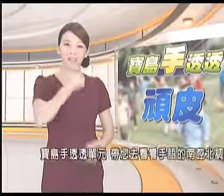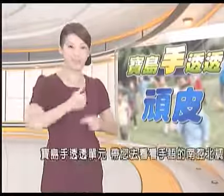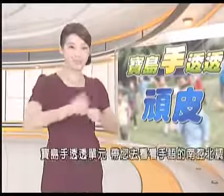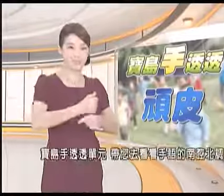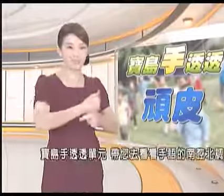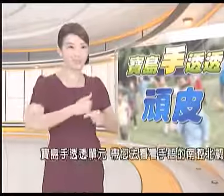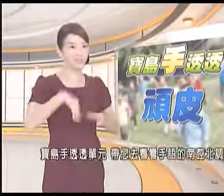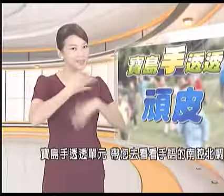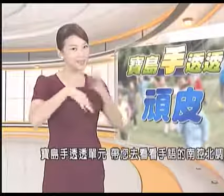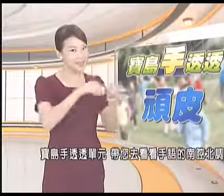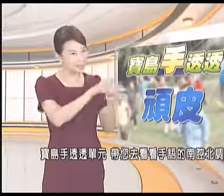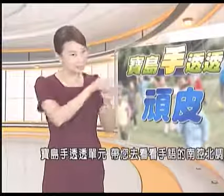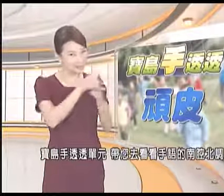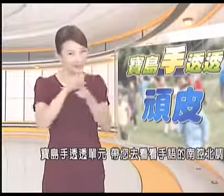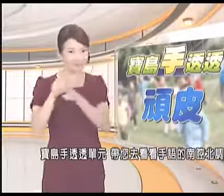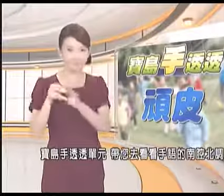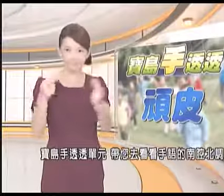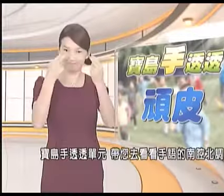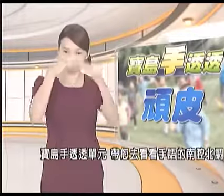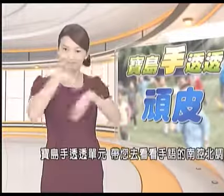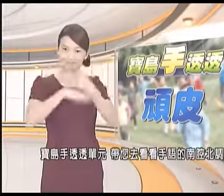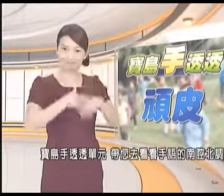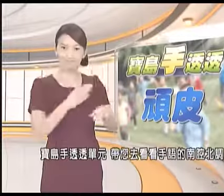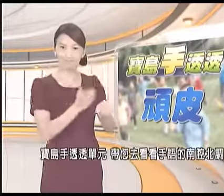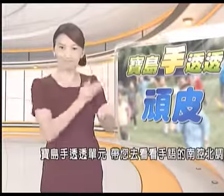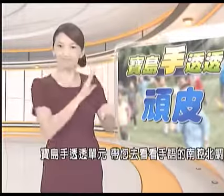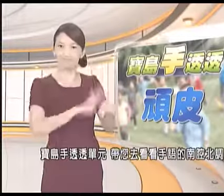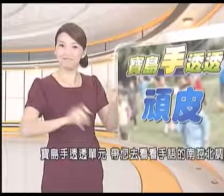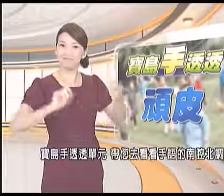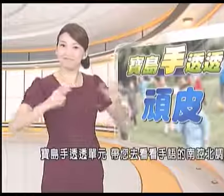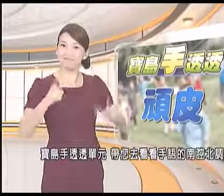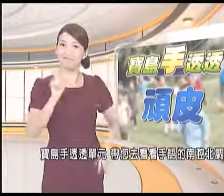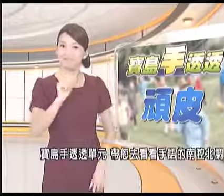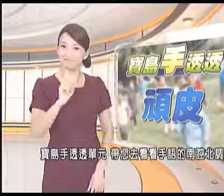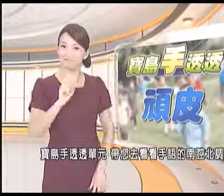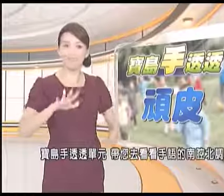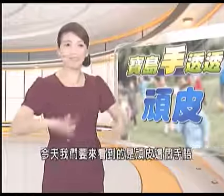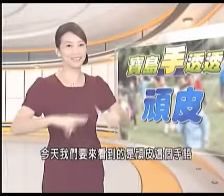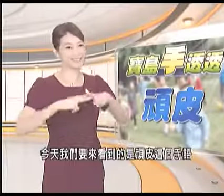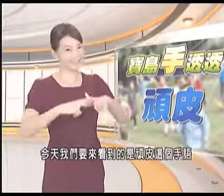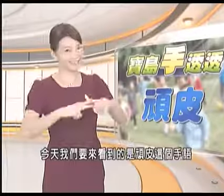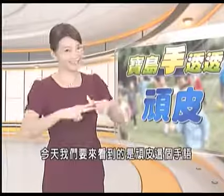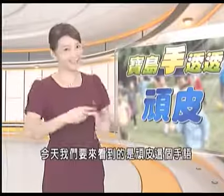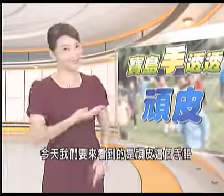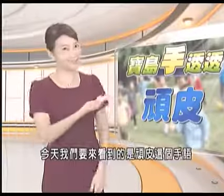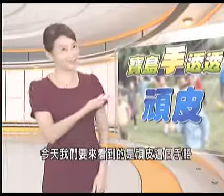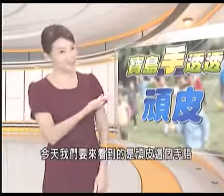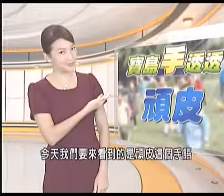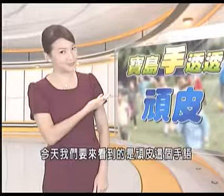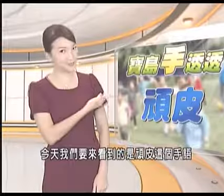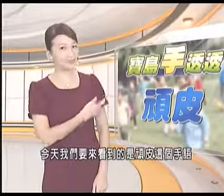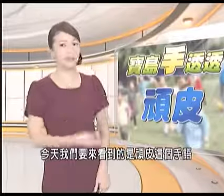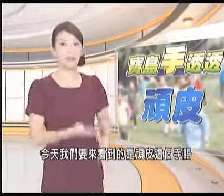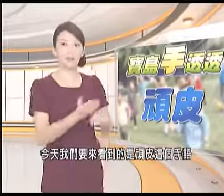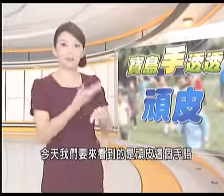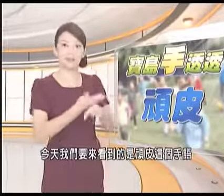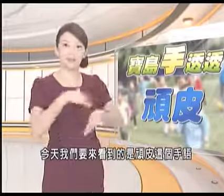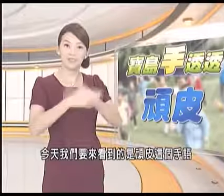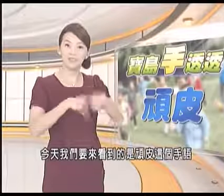宝岛手偷偷单元要带您去看看手语的南腔北调。今天我们要来看到的是顽皮这个手语，北